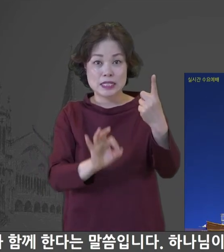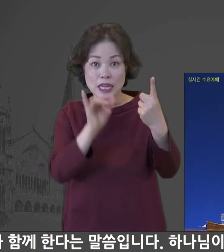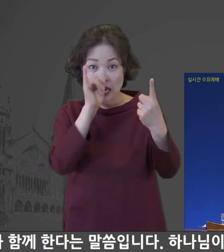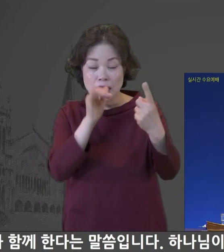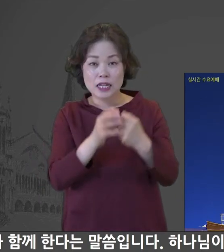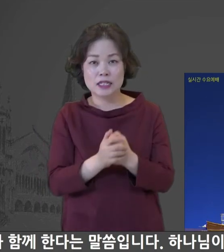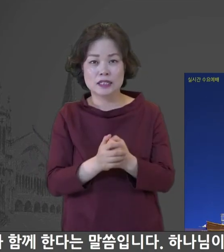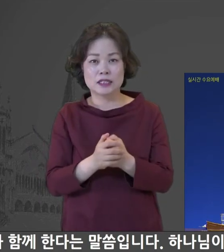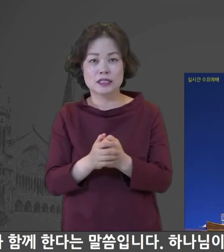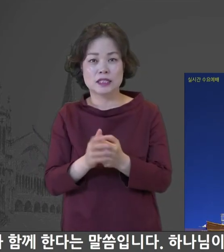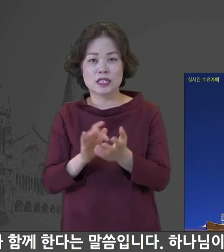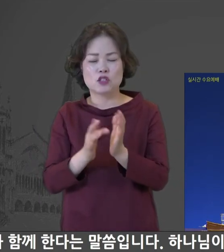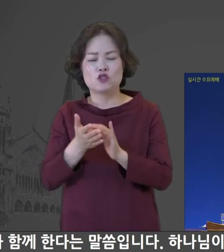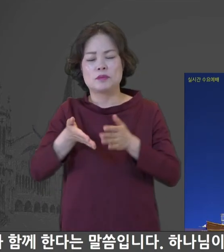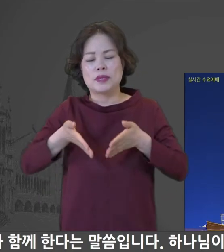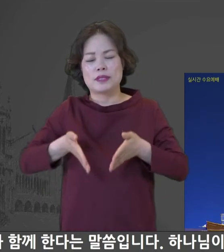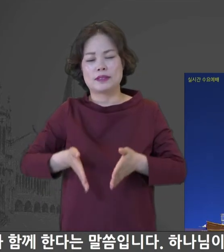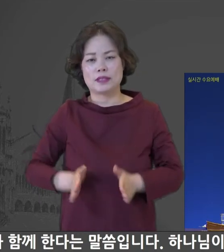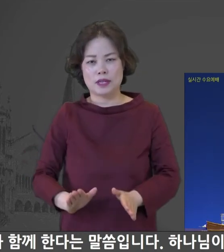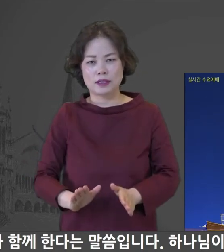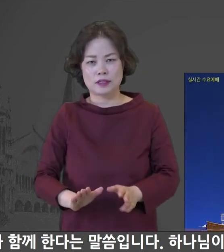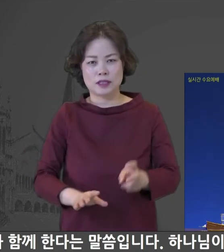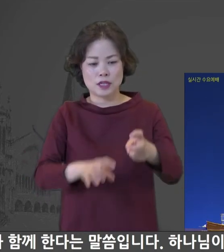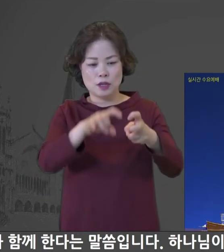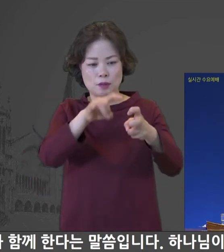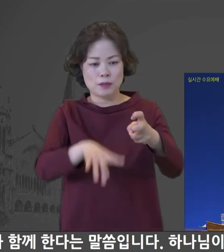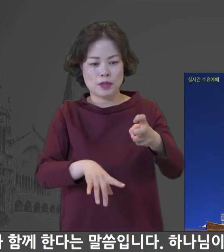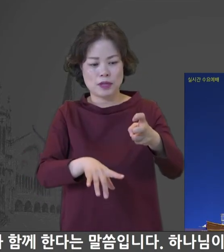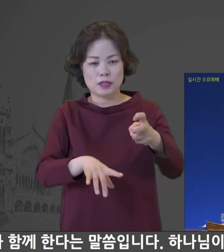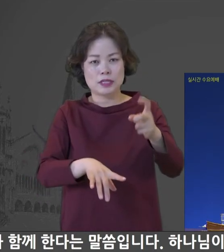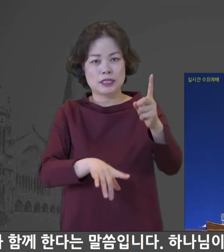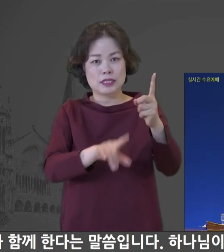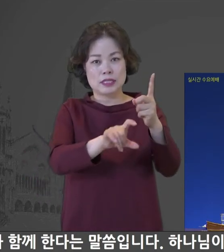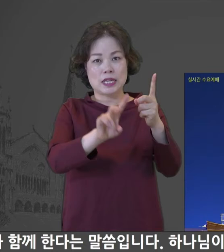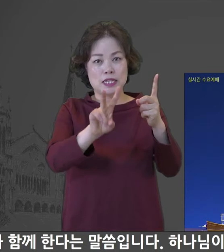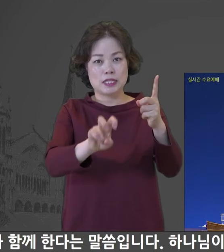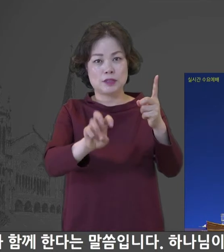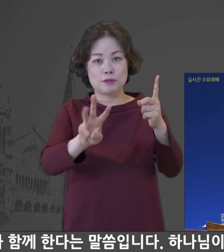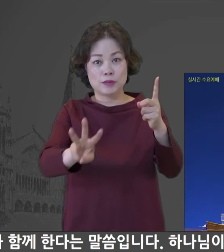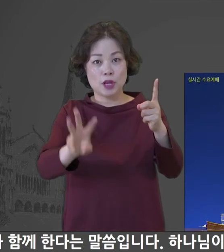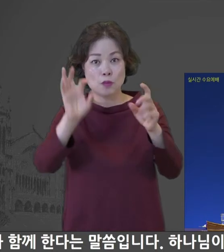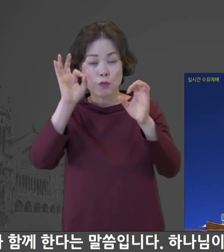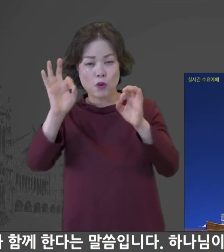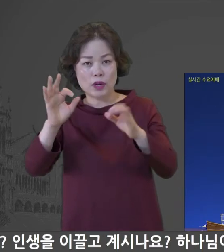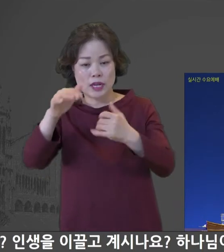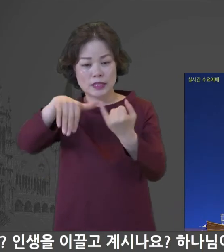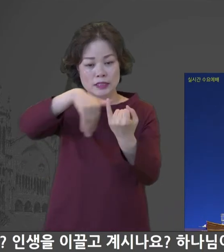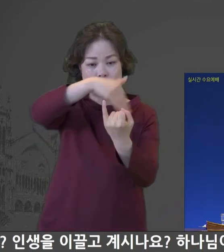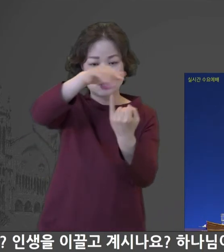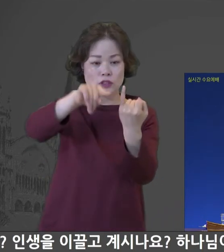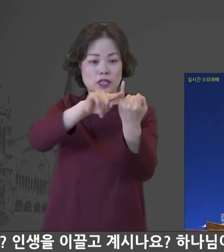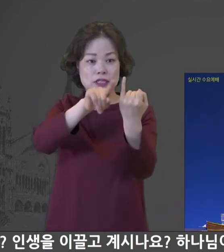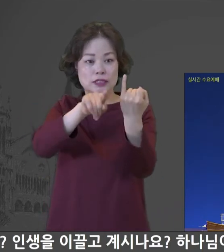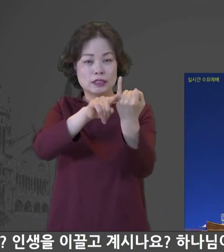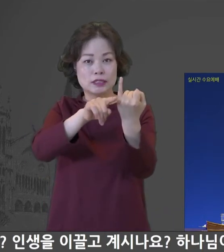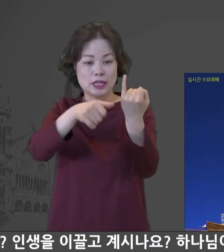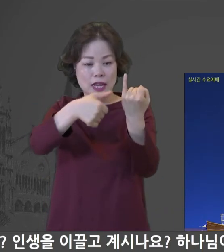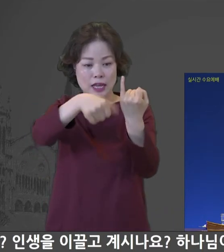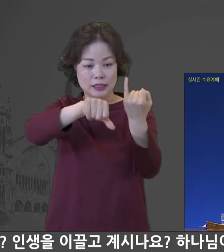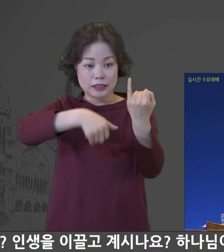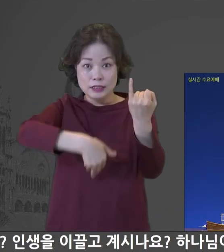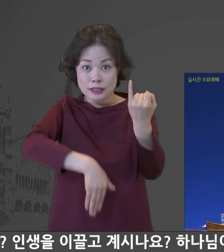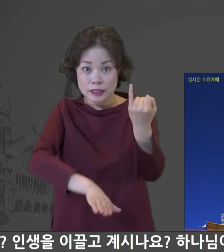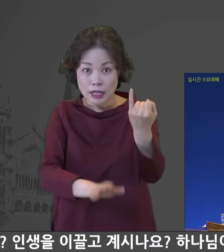바로 예수님의 탄생이죠. 마태복음 1장 23절에 이렇게 기록되어 있습니다. 보라, 처녀가 잉태하여 아들을 낳을